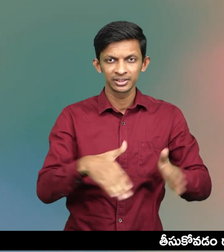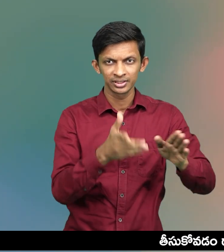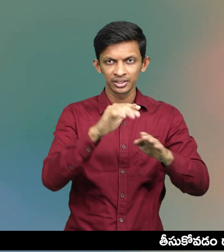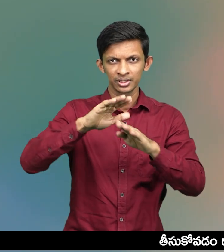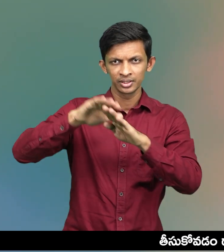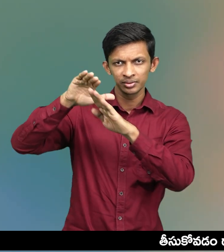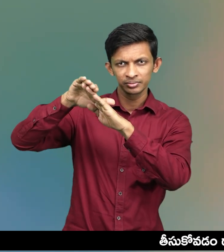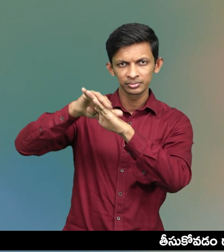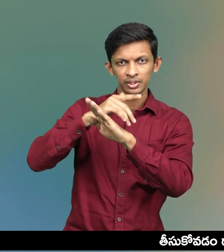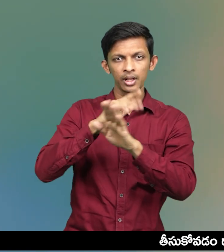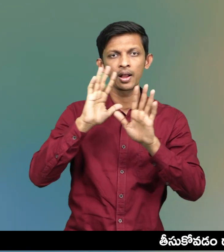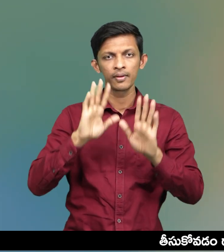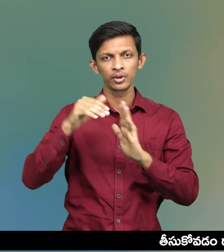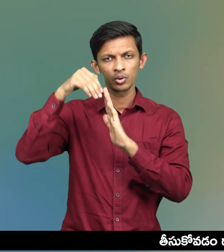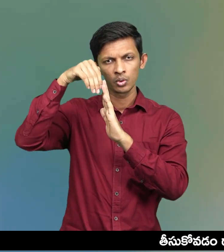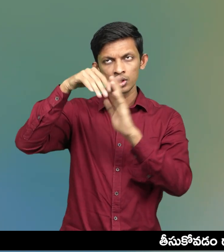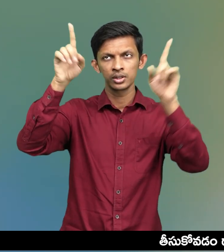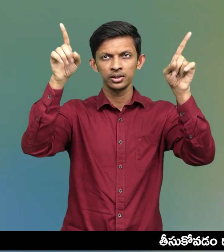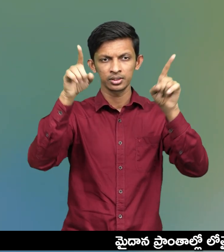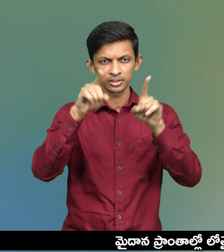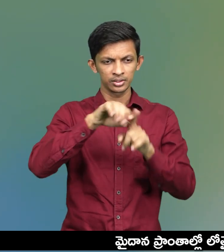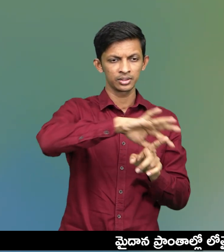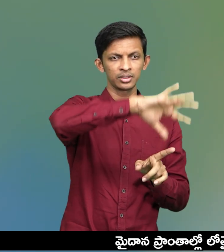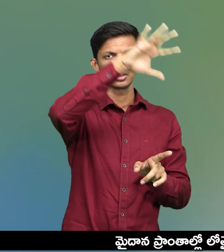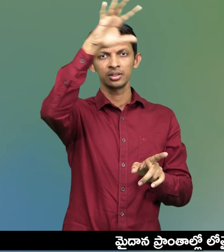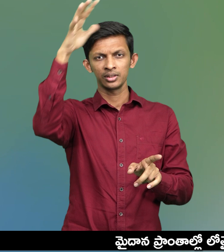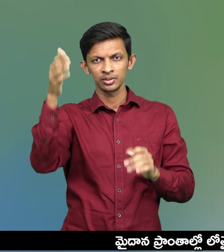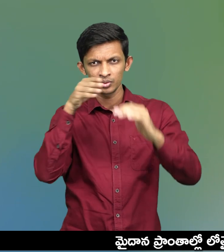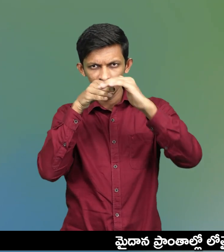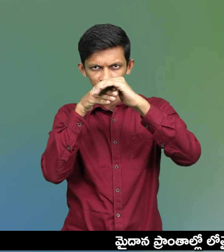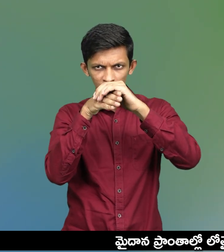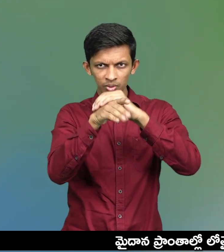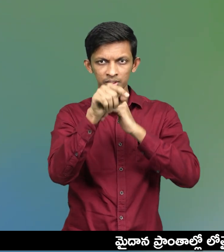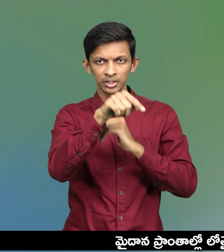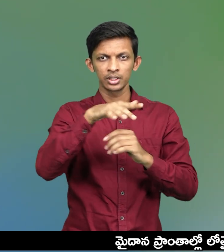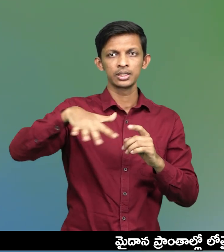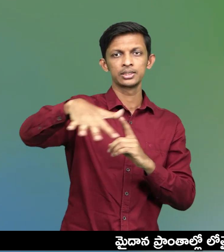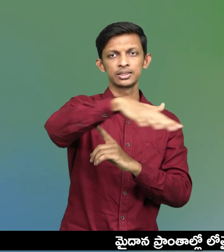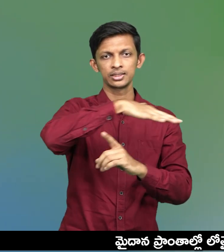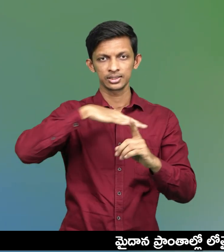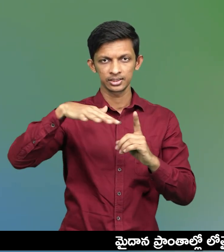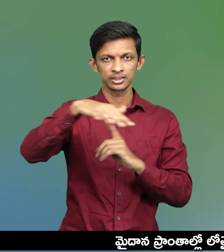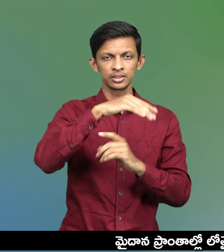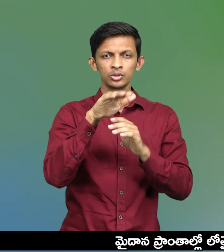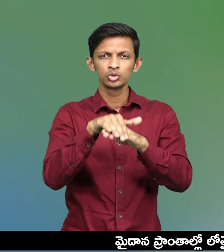తీసుకోవడం ద్వారా నది ప్రవహిస్తున్నప్పుడు మైదాన ప్రాంతాల్లో లోతైన ఉచ్చులు నెమ్మదిగా వేగం